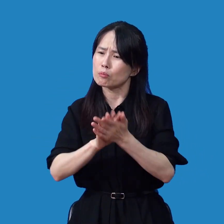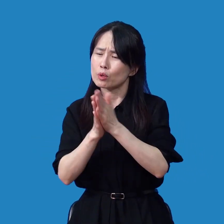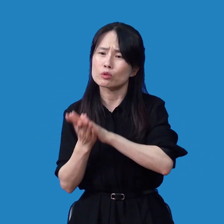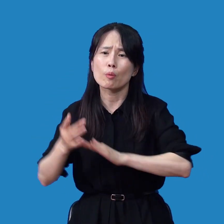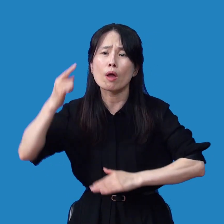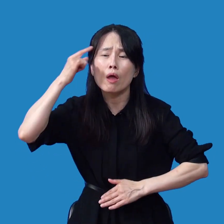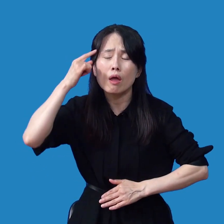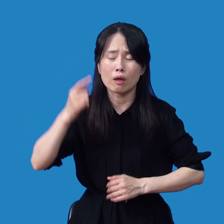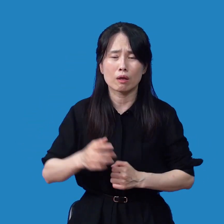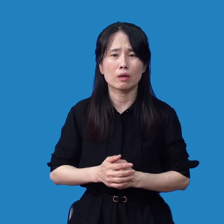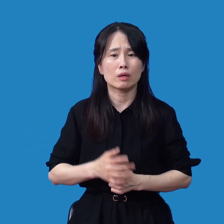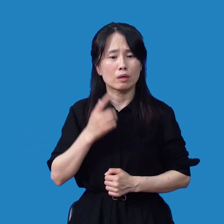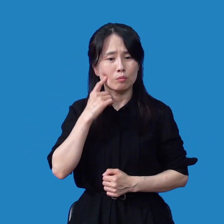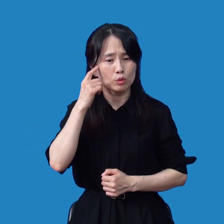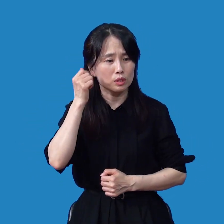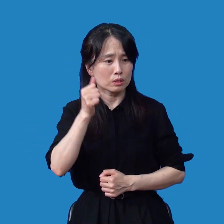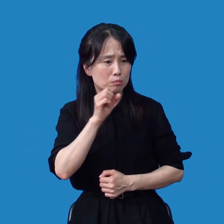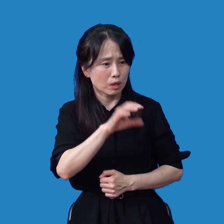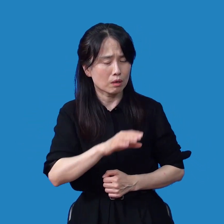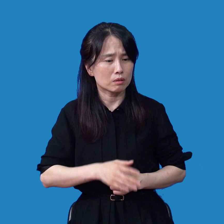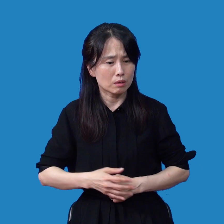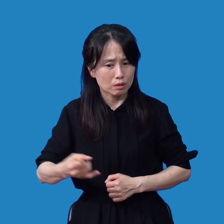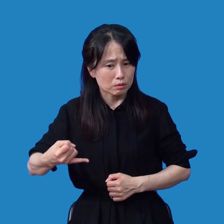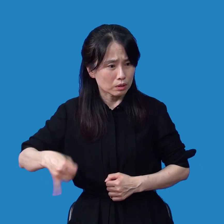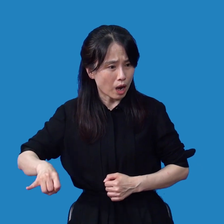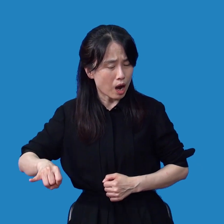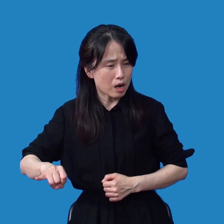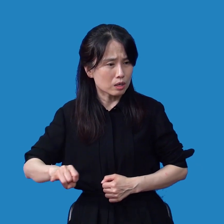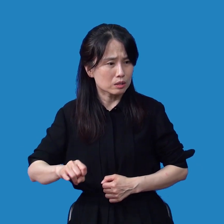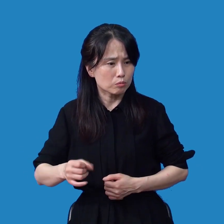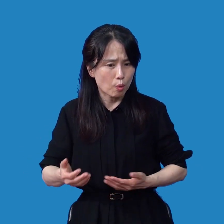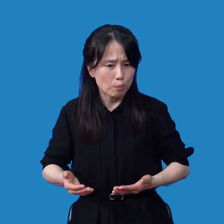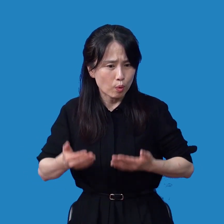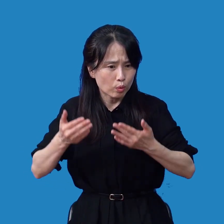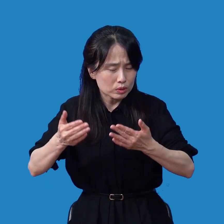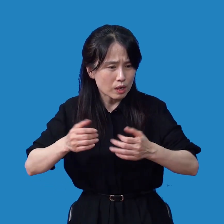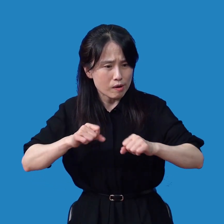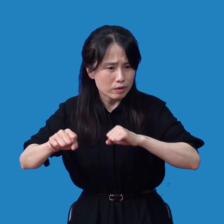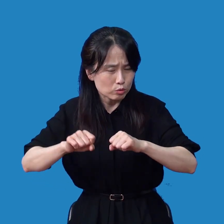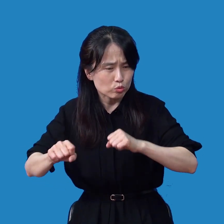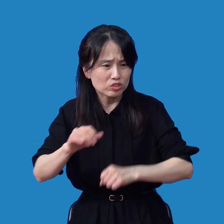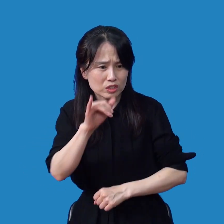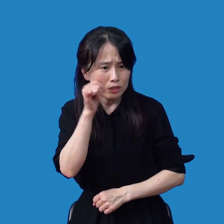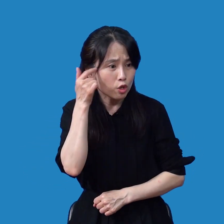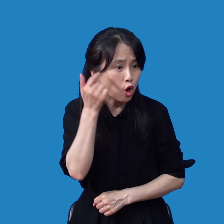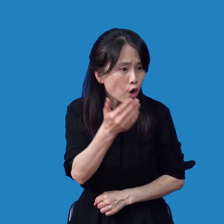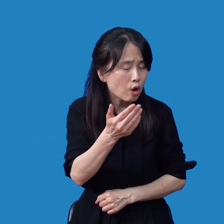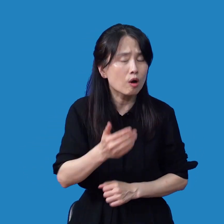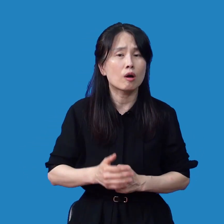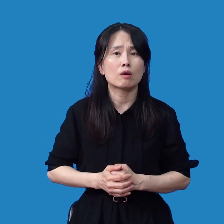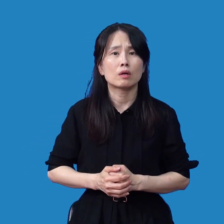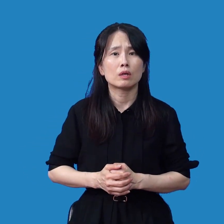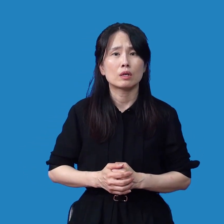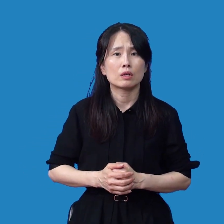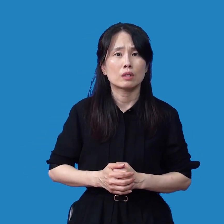목사님이 혹시 딸이 무슨 봉사하고 있는 것이 있습니까?